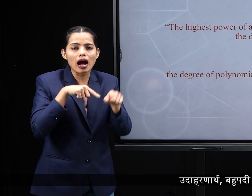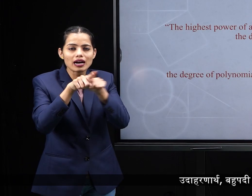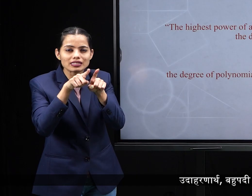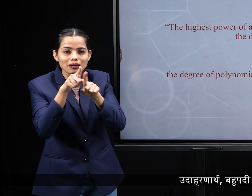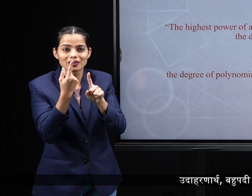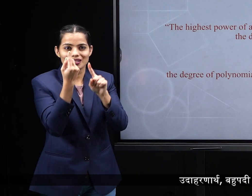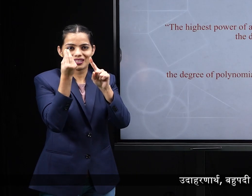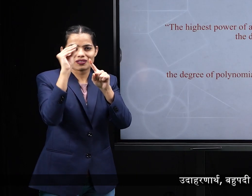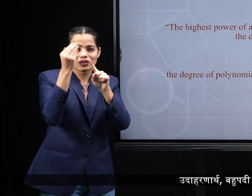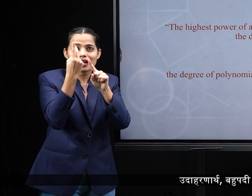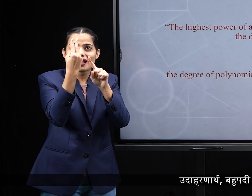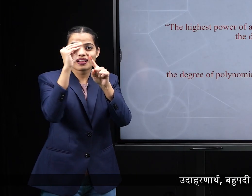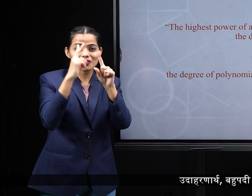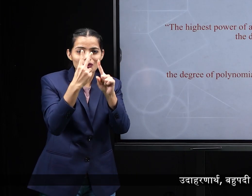उदाहरणार्थ बहुपदी समीकरण